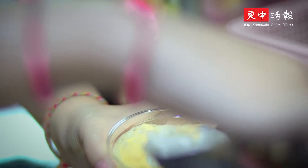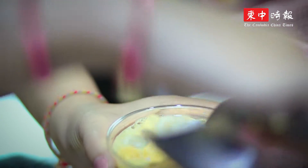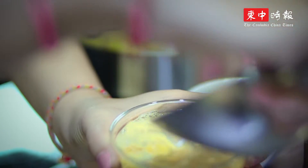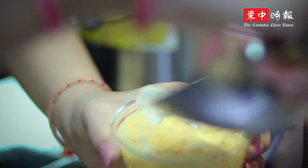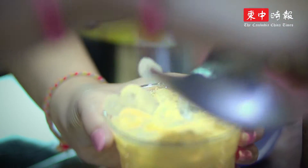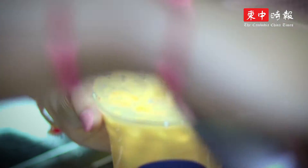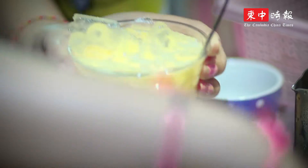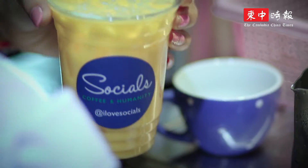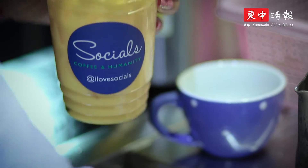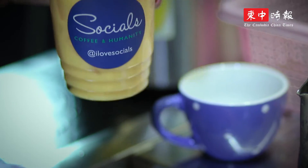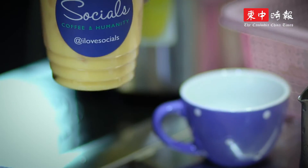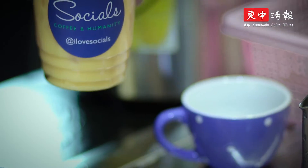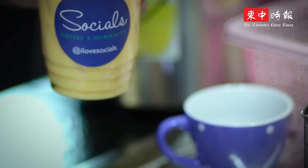上大二，读计算机专业。